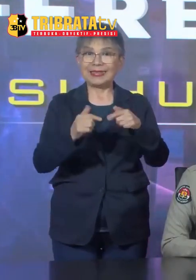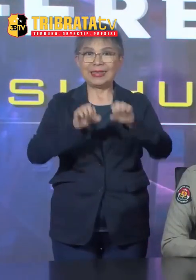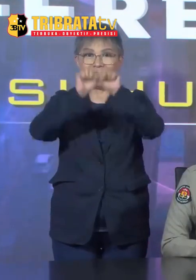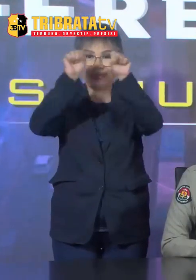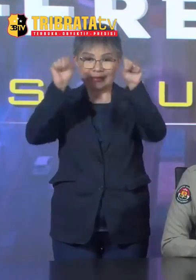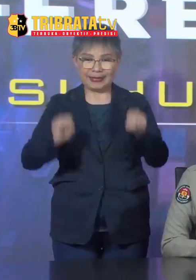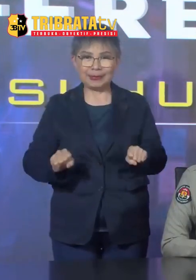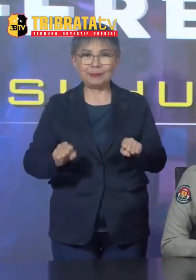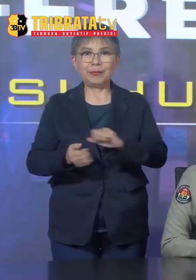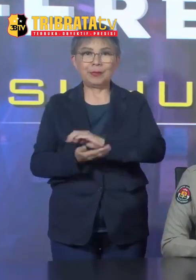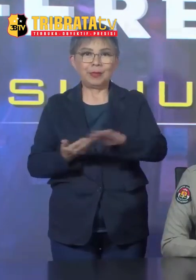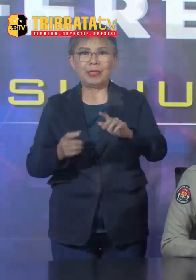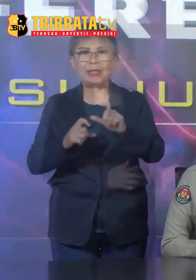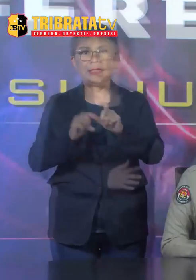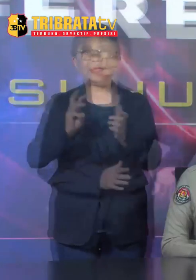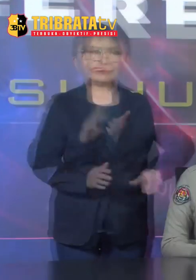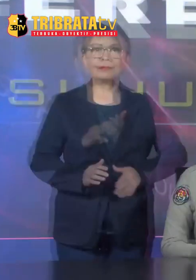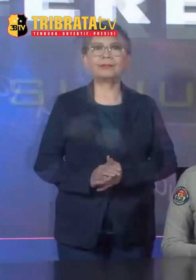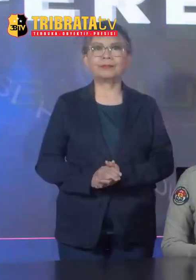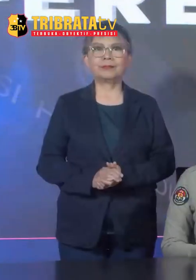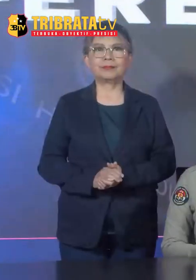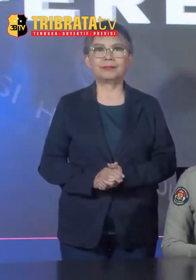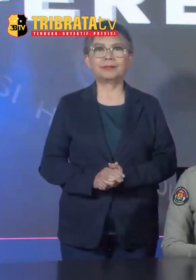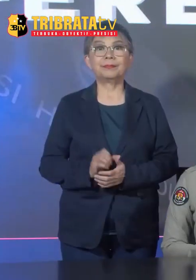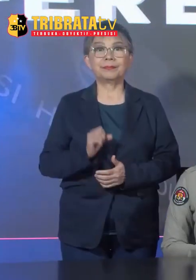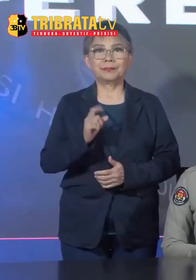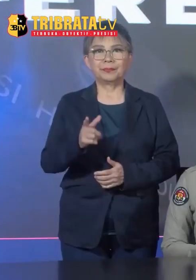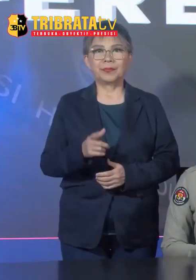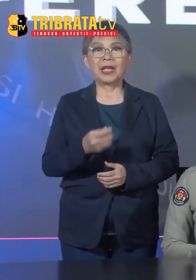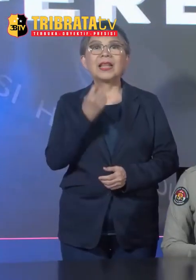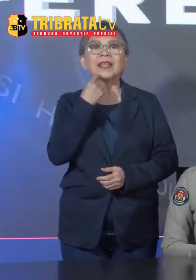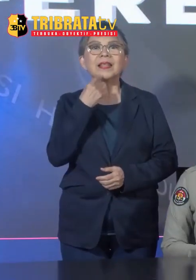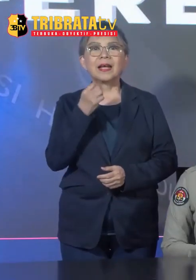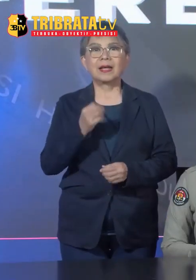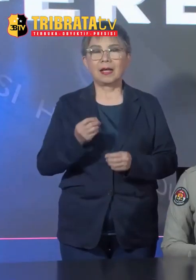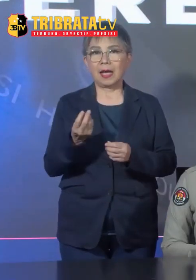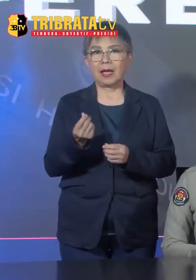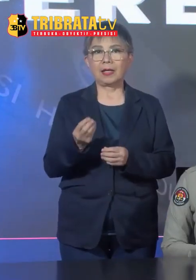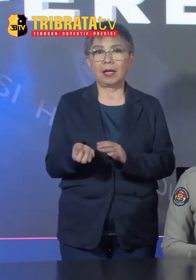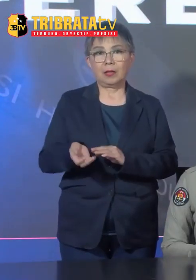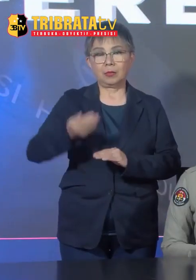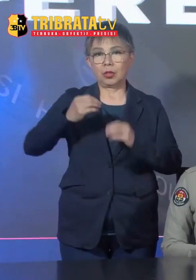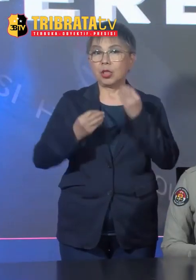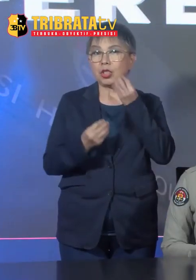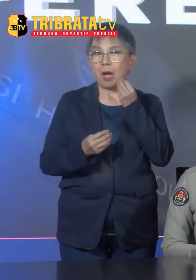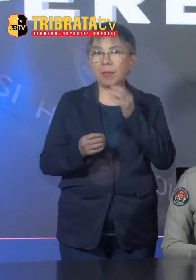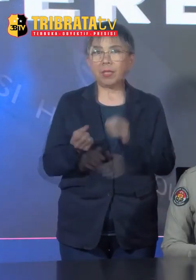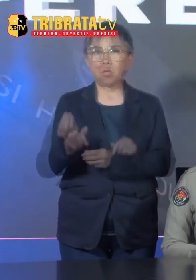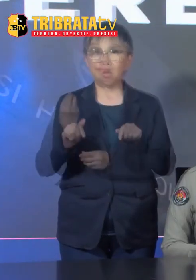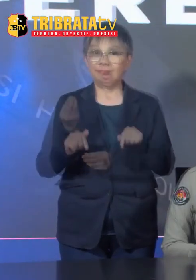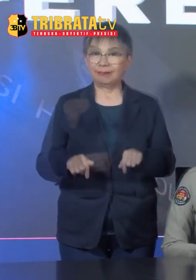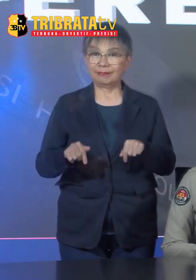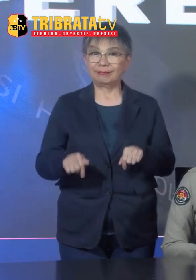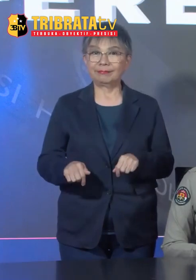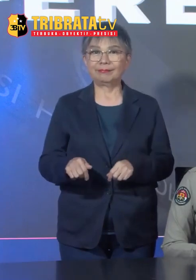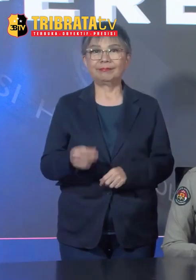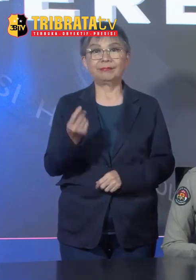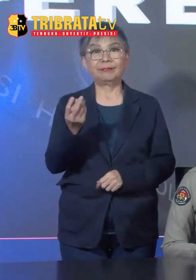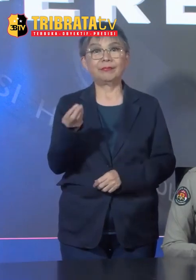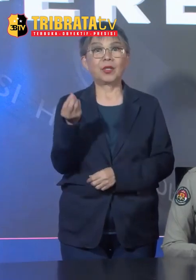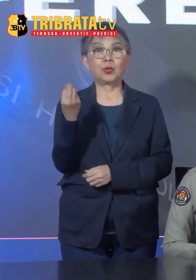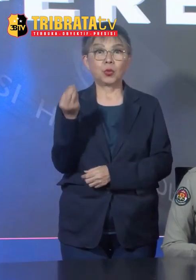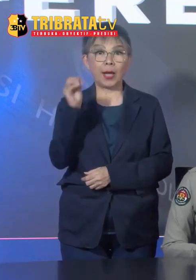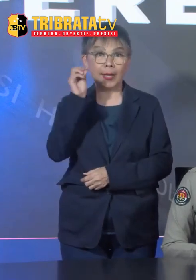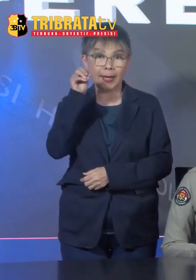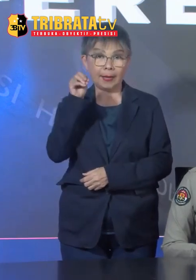penerbitan tim nasional selanjutnya update terkait naiknya harga cabe dan telur ayam Bahwa saat ini